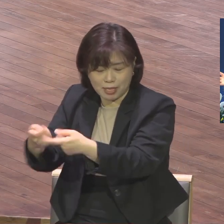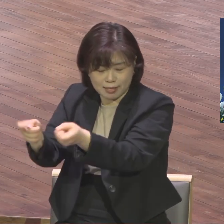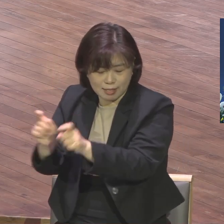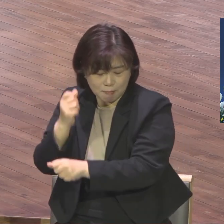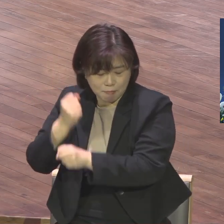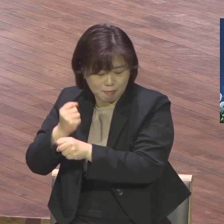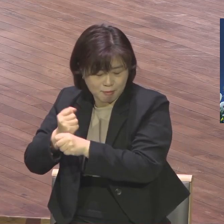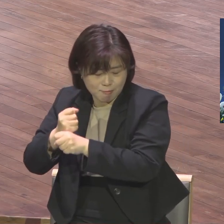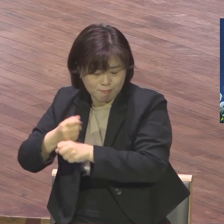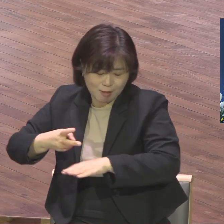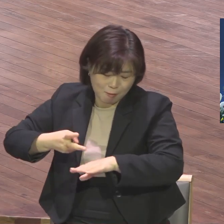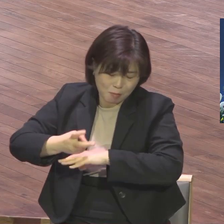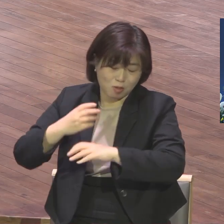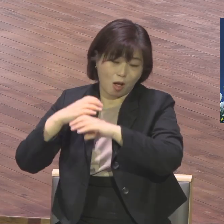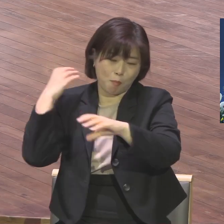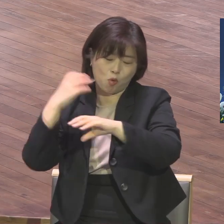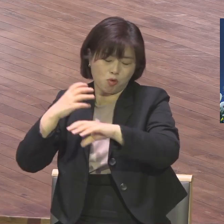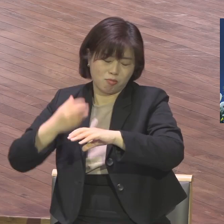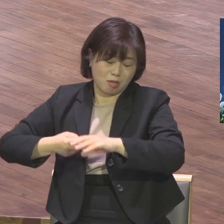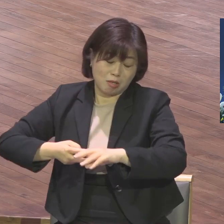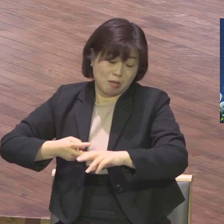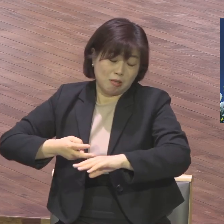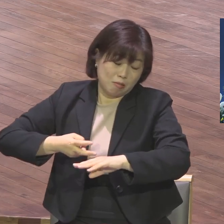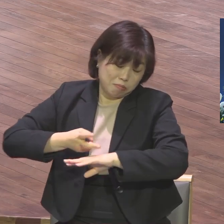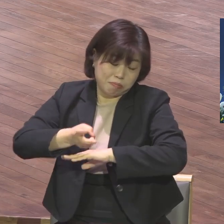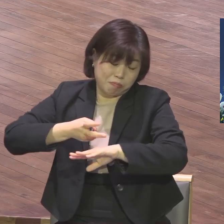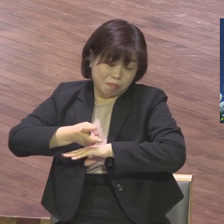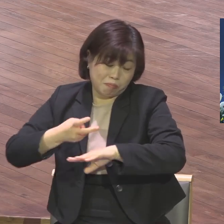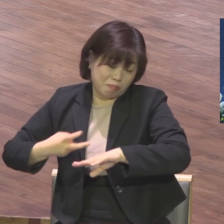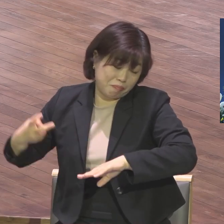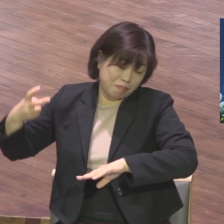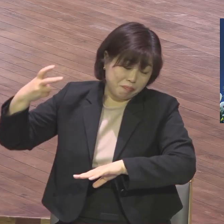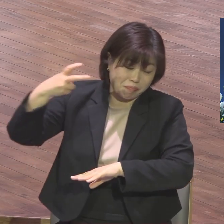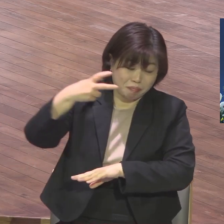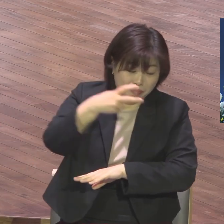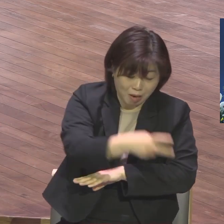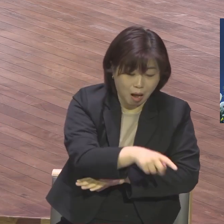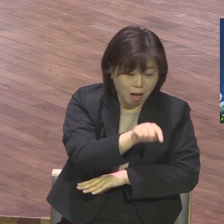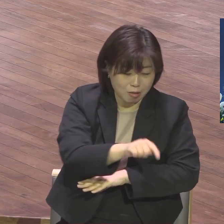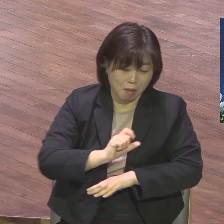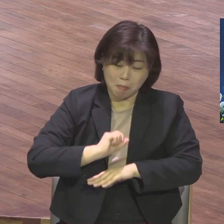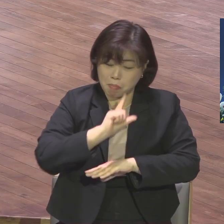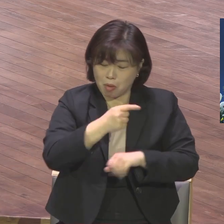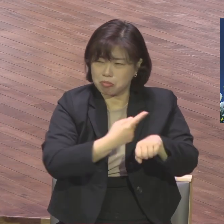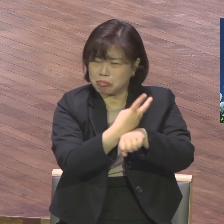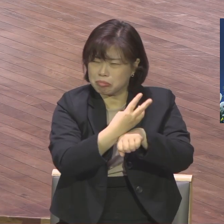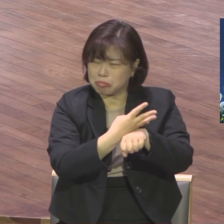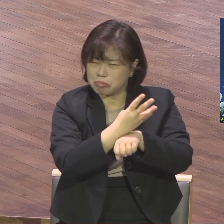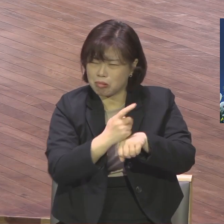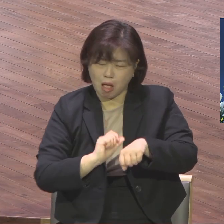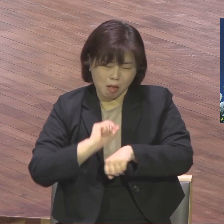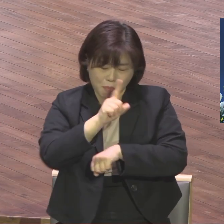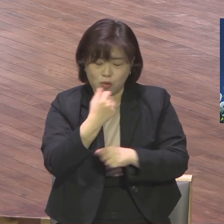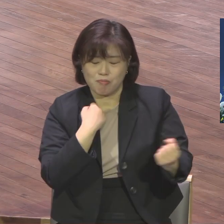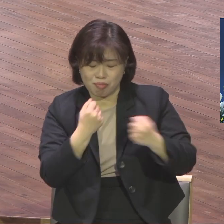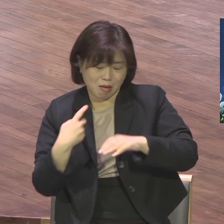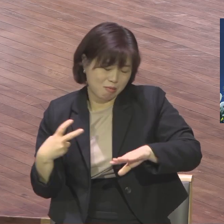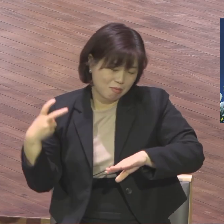이루고 가 가지고 3.1조 회가 가 가지고 그 차 타고 가 가지고 부모들 영접시키고 말이에요. 이게 놀라운 일